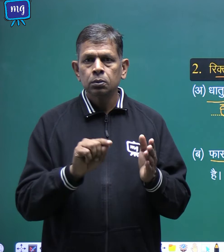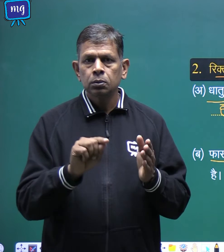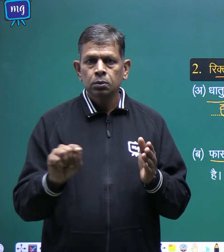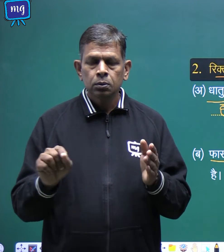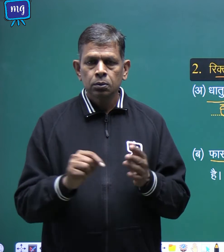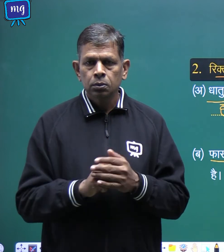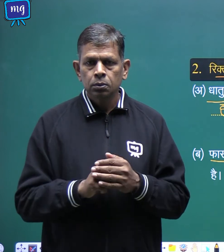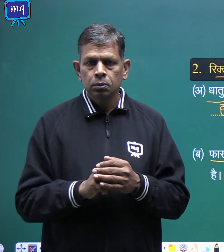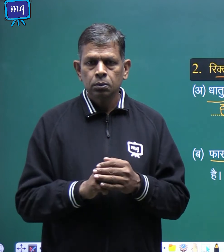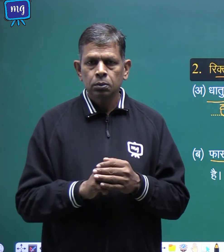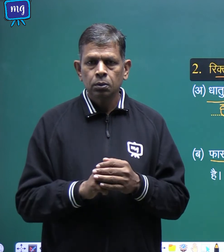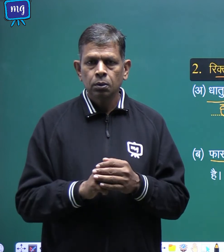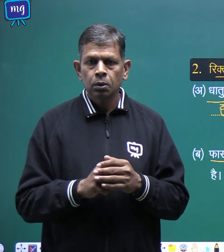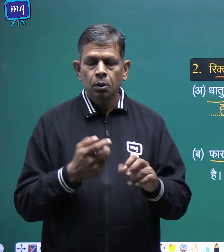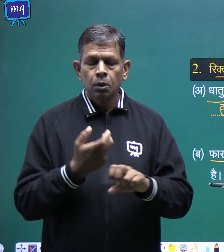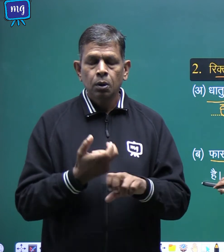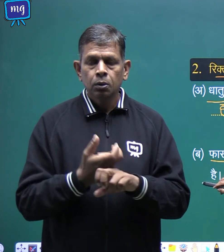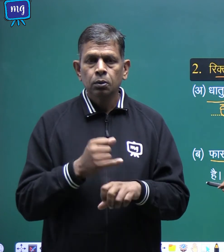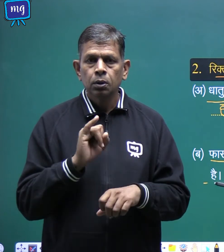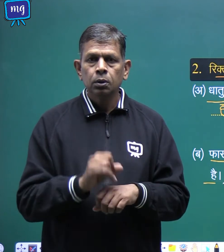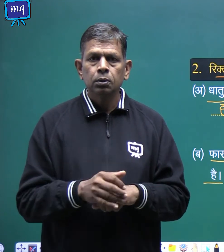डैश अधातु है।